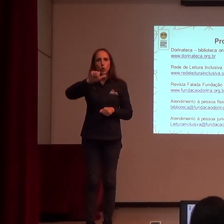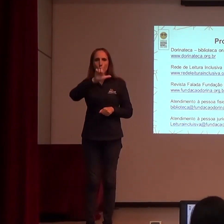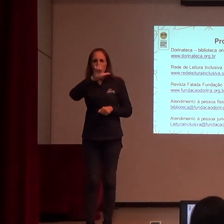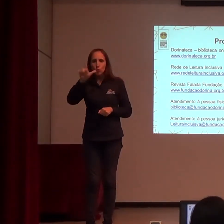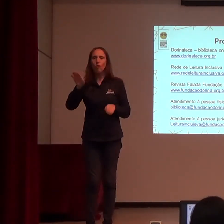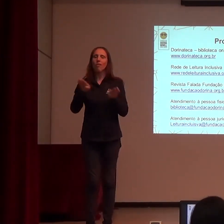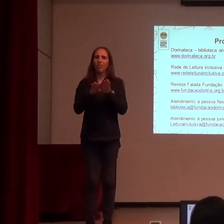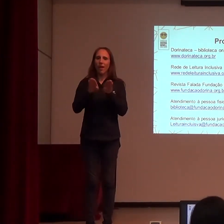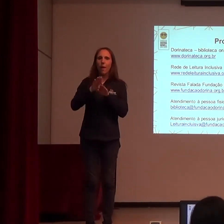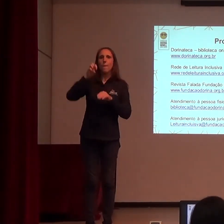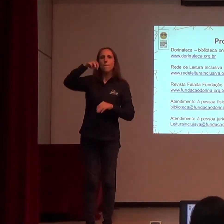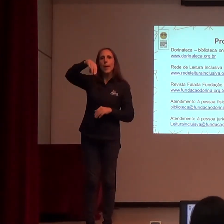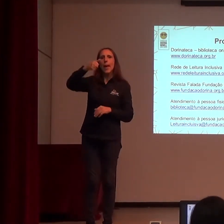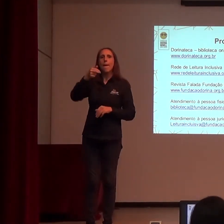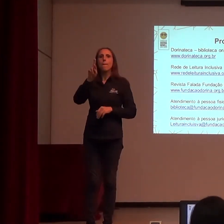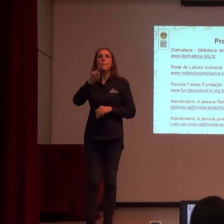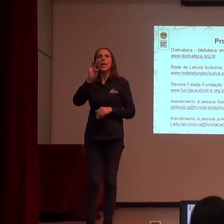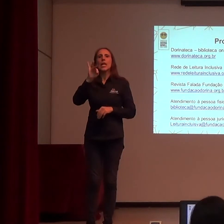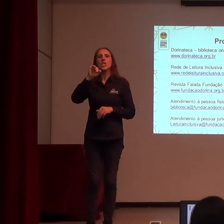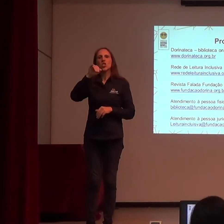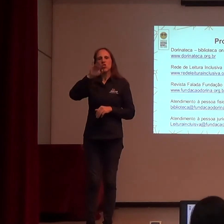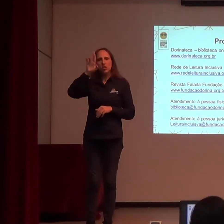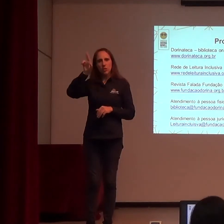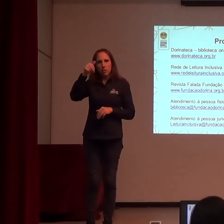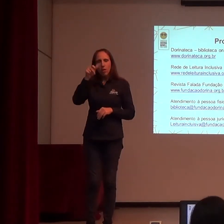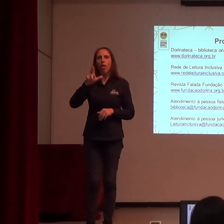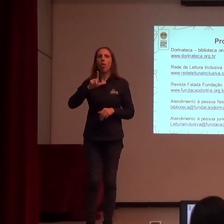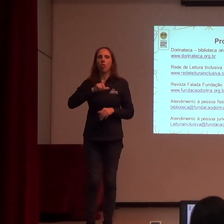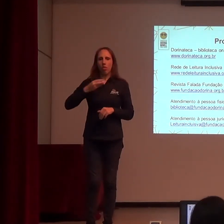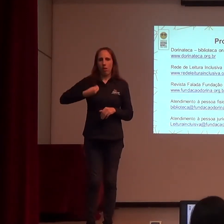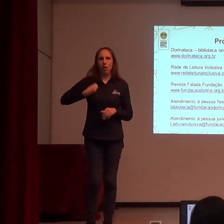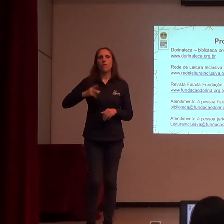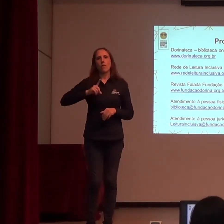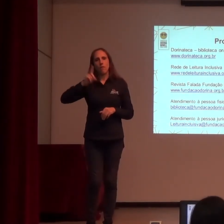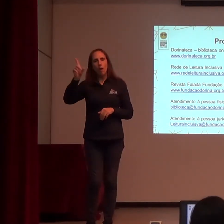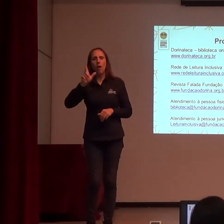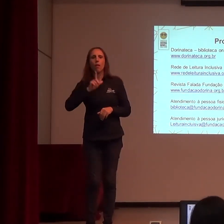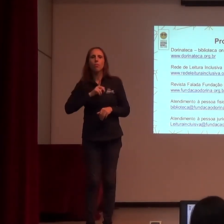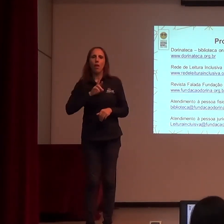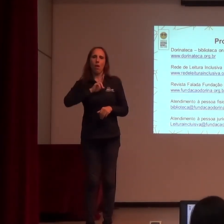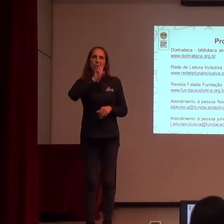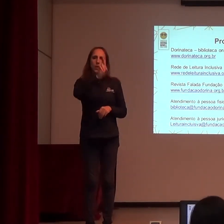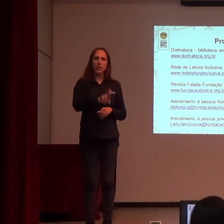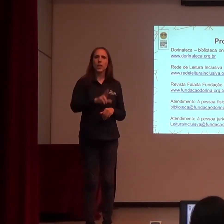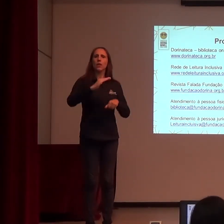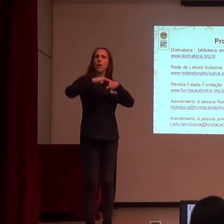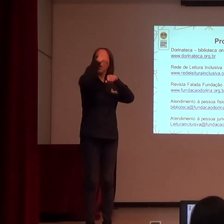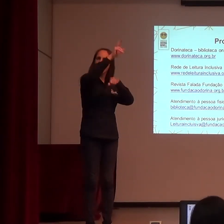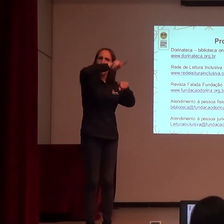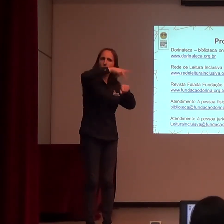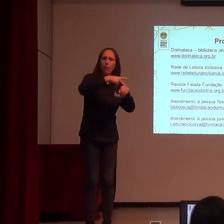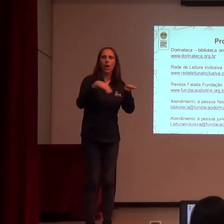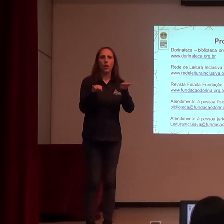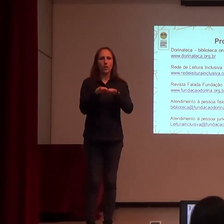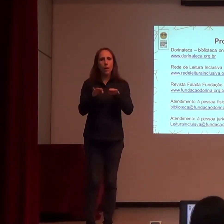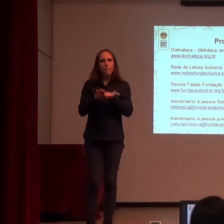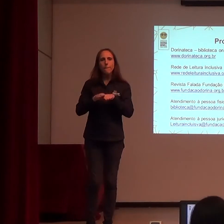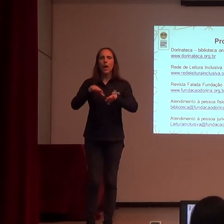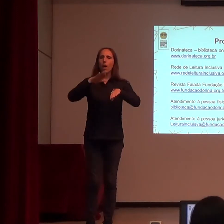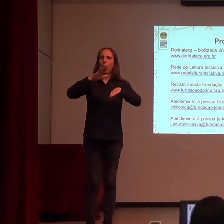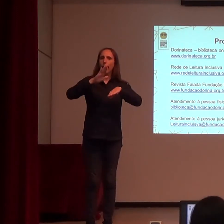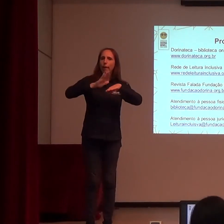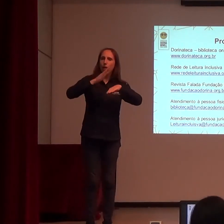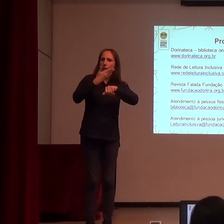na mesa. Então, a gente vai trazer representante internacional, nacional e práticas de educação inclusiva,